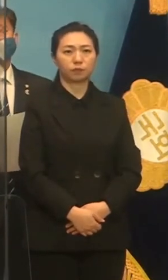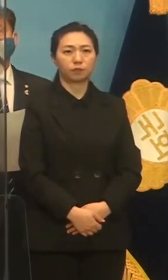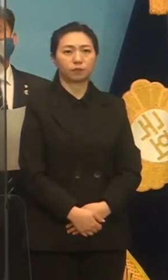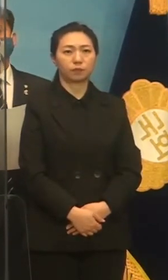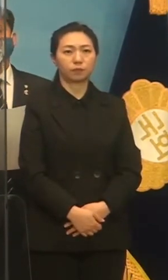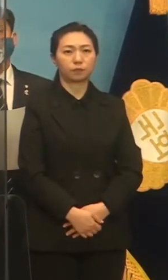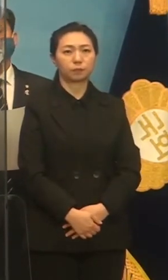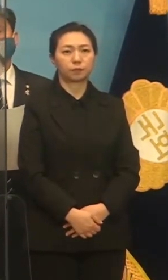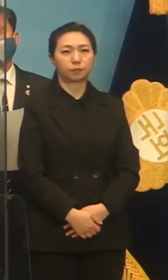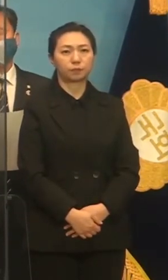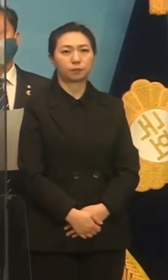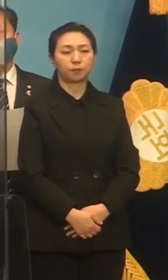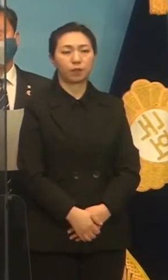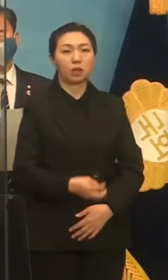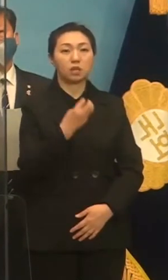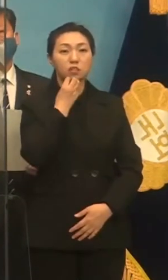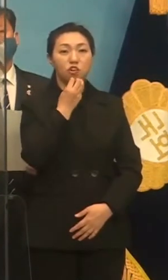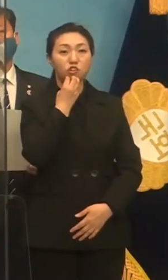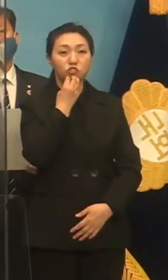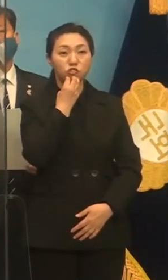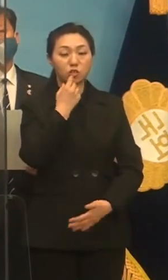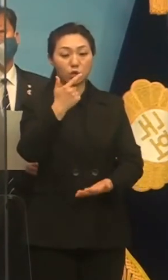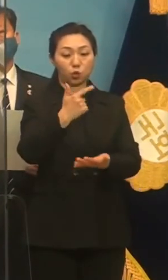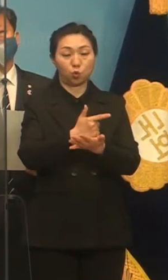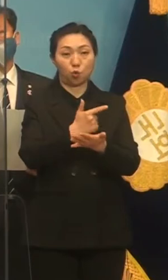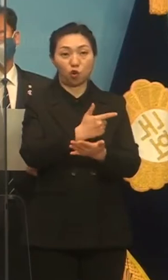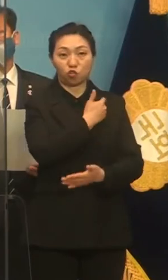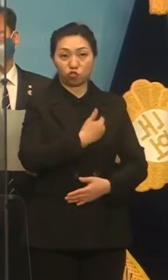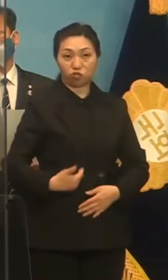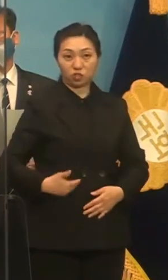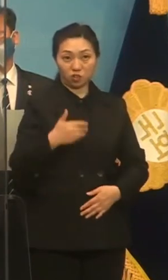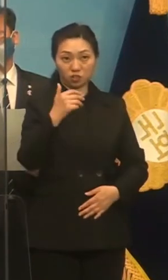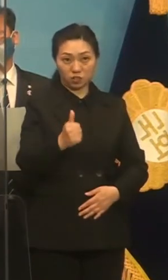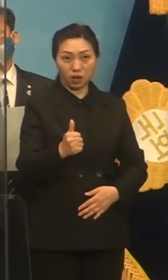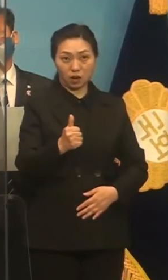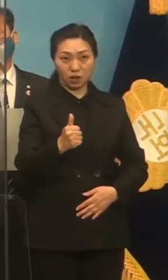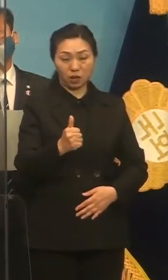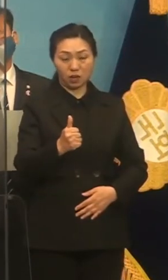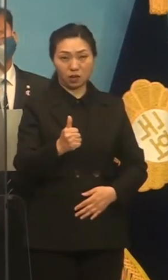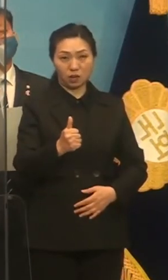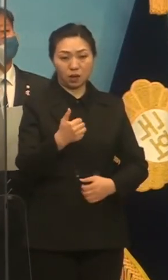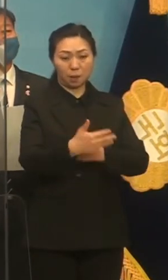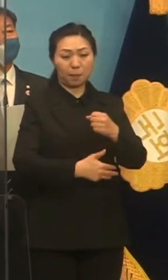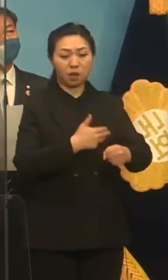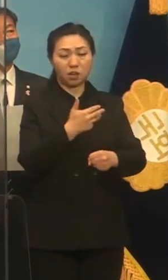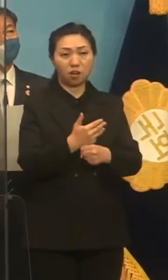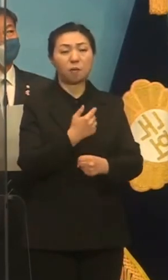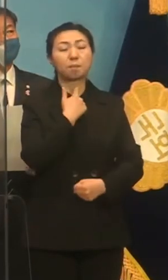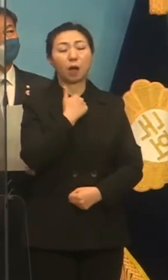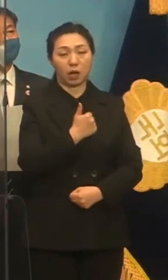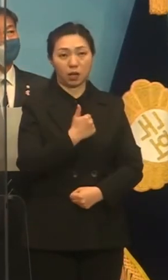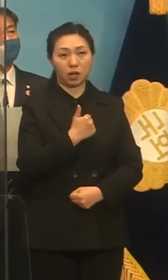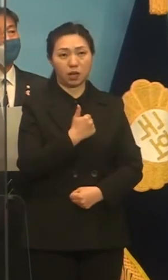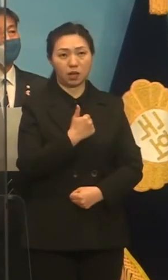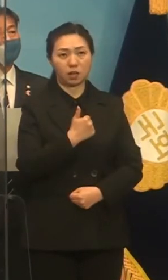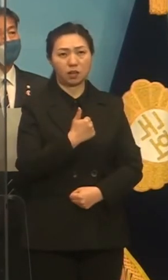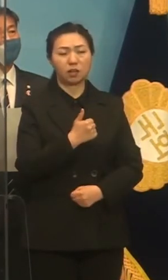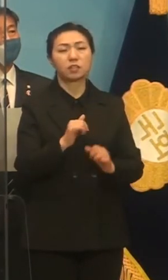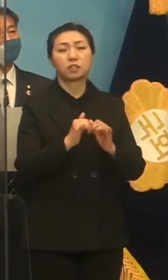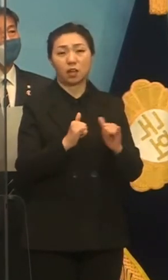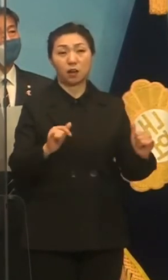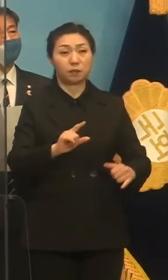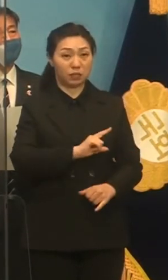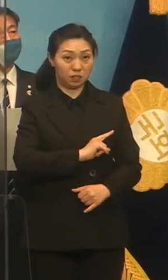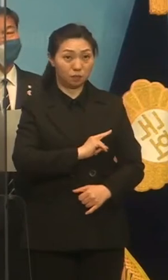에 서울 옹 총장 1회한 단 어 일단 생활 입니다